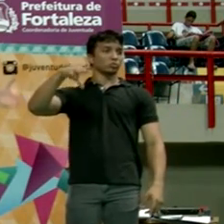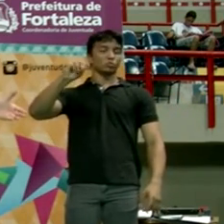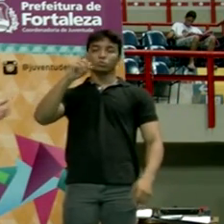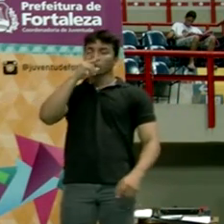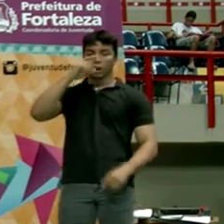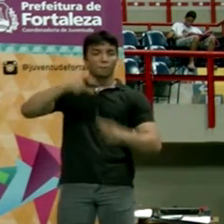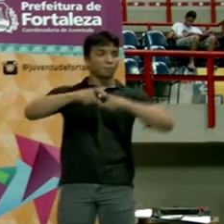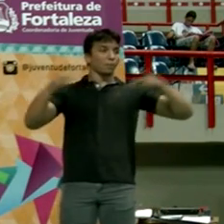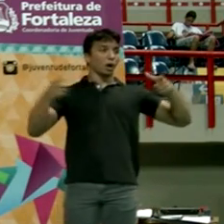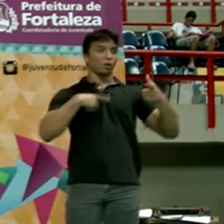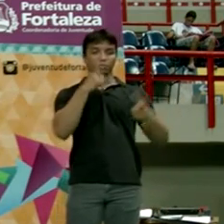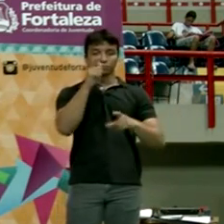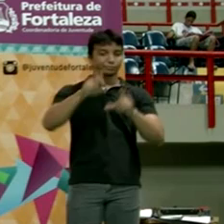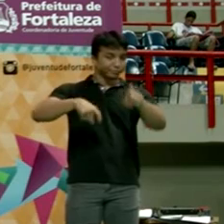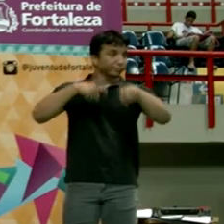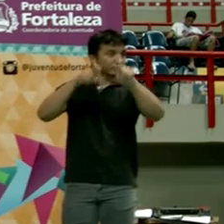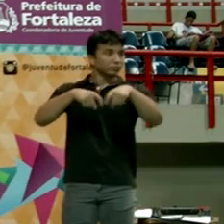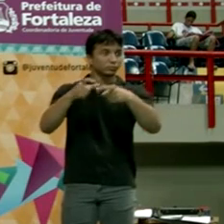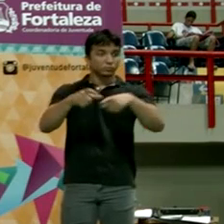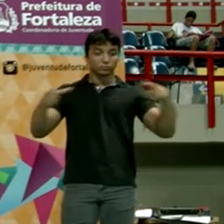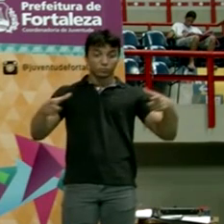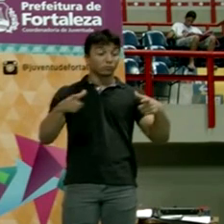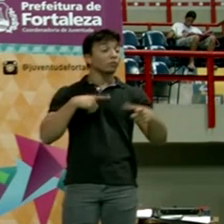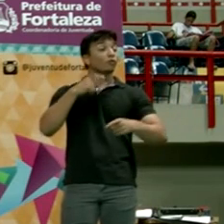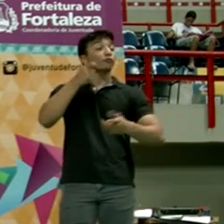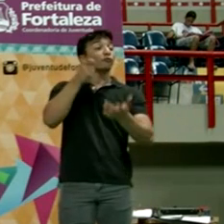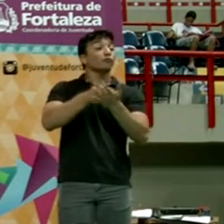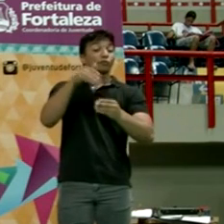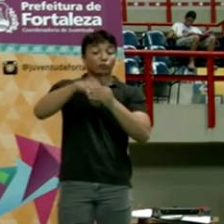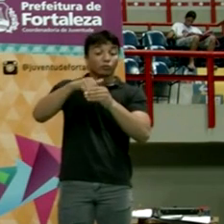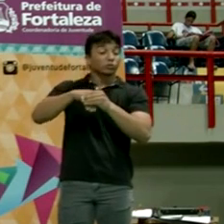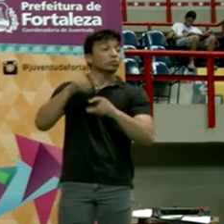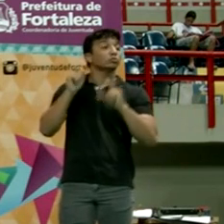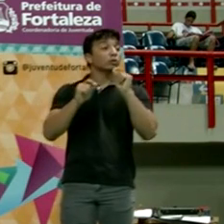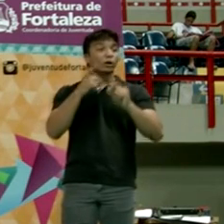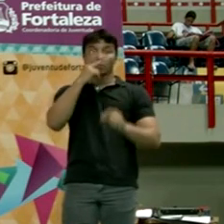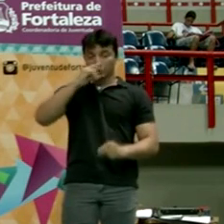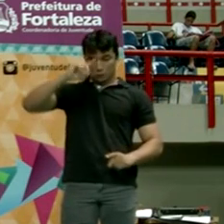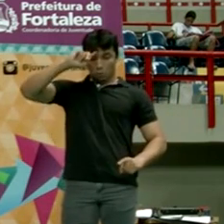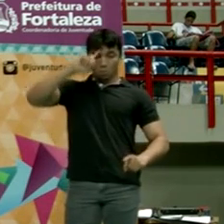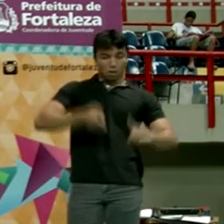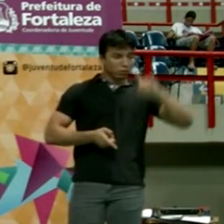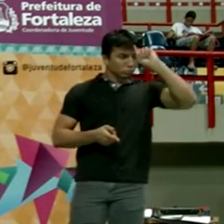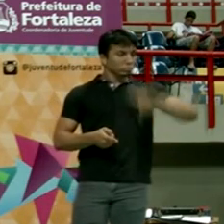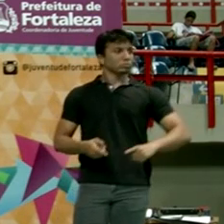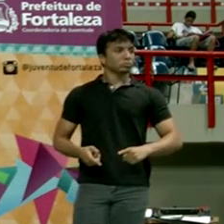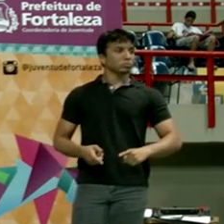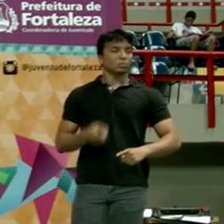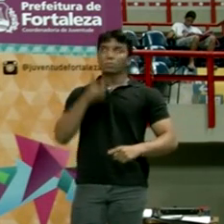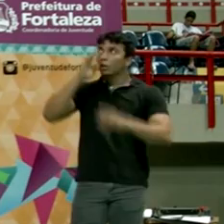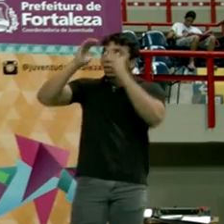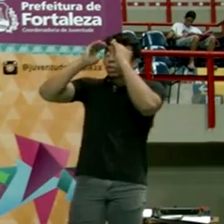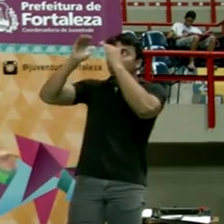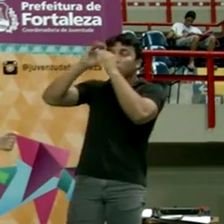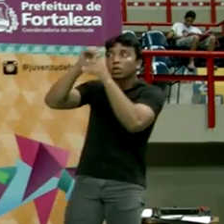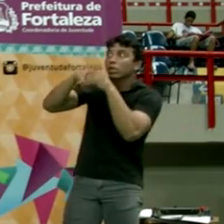maioria dos agricultores, o Brasil era rural, votava em quem o fazendeiro mandava. Era assim o